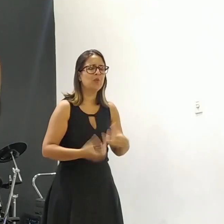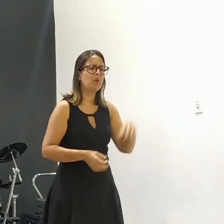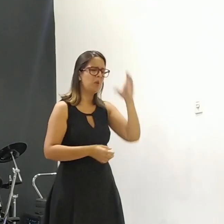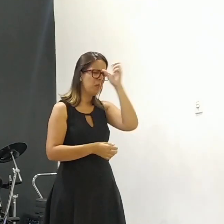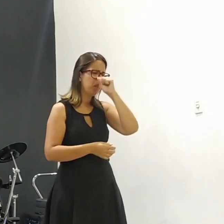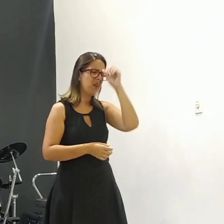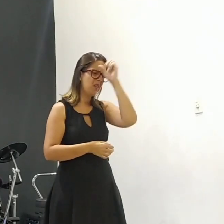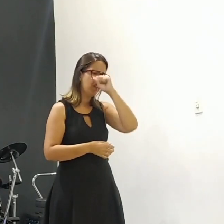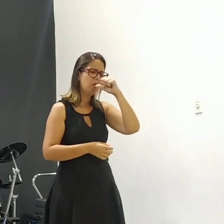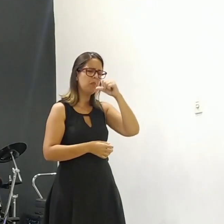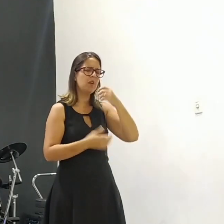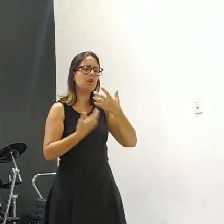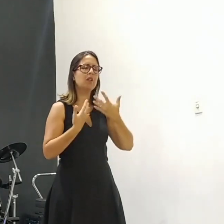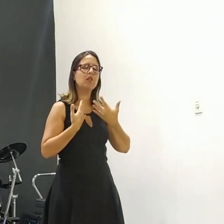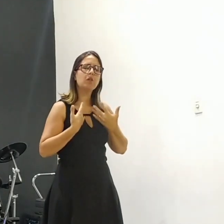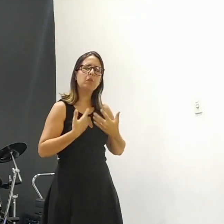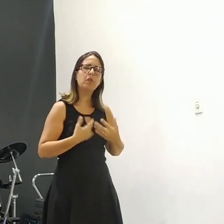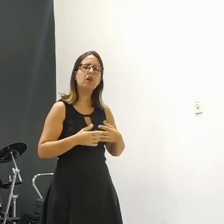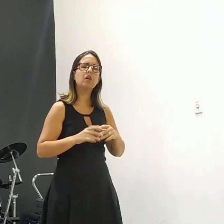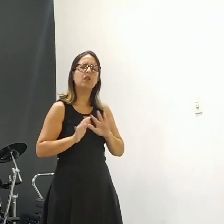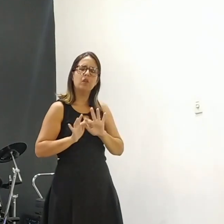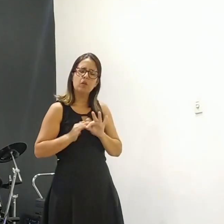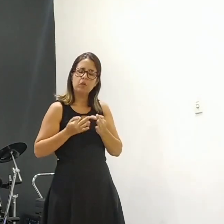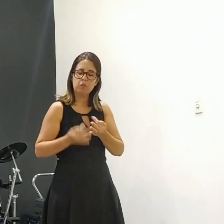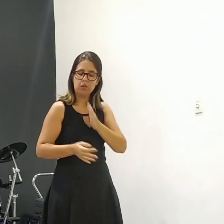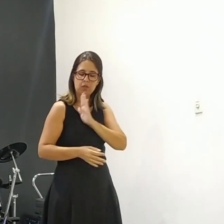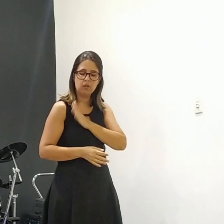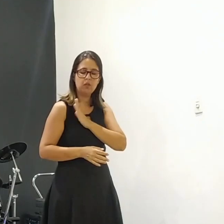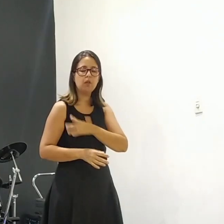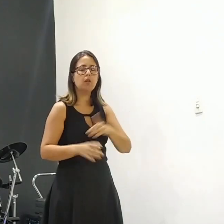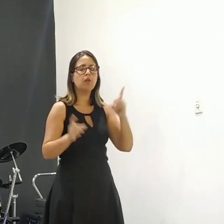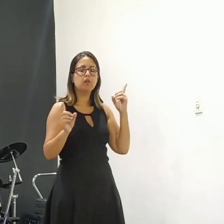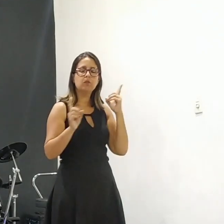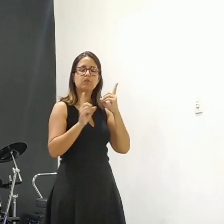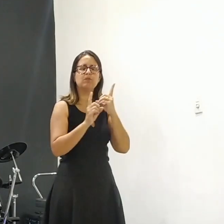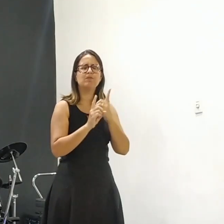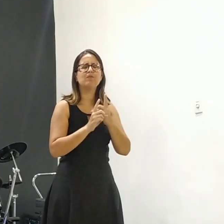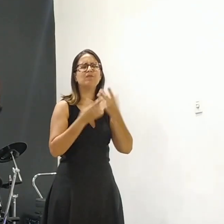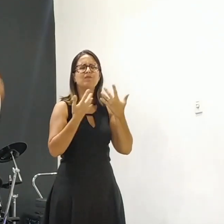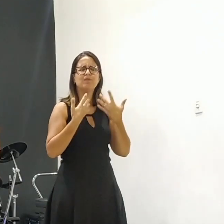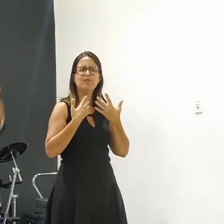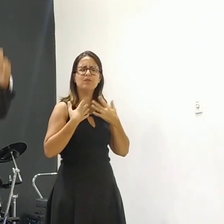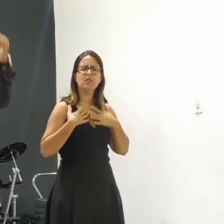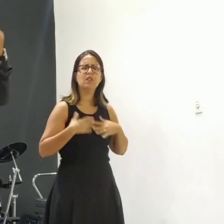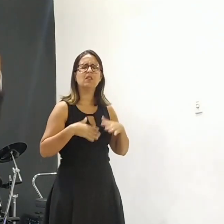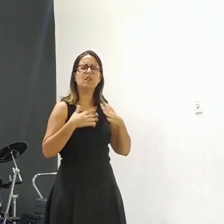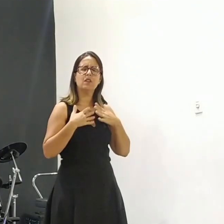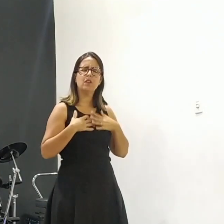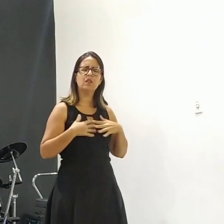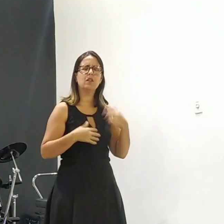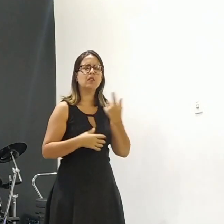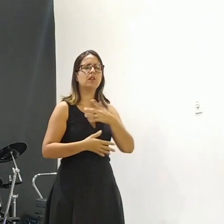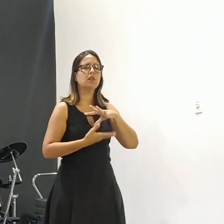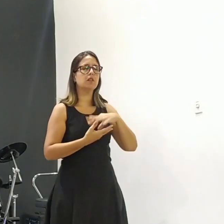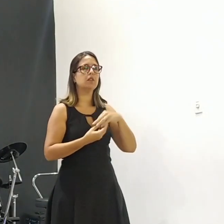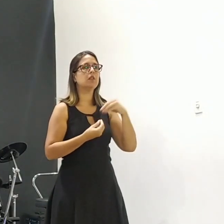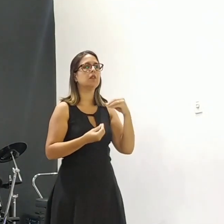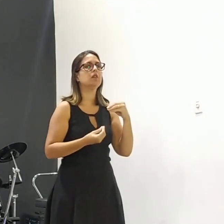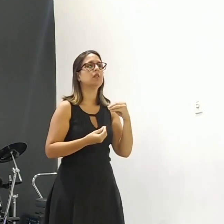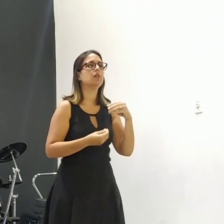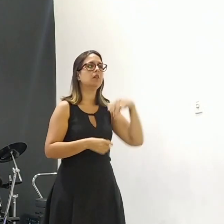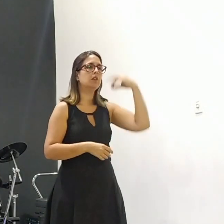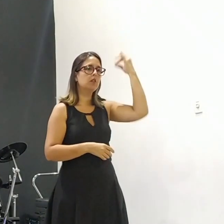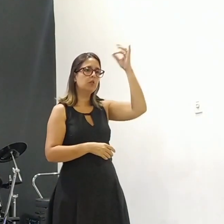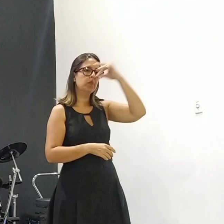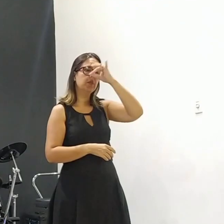que sou manso e humilde de coração, e encontrareis descanso para as vossas almas. O rio está